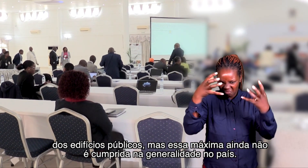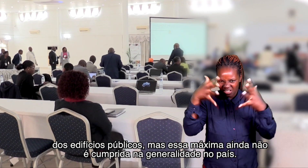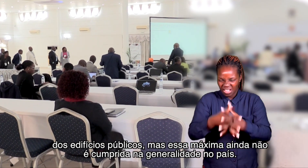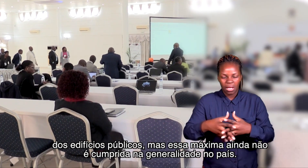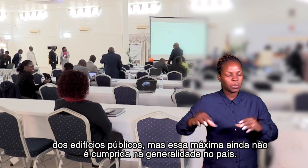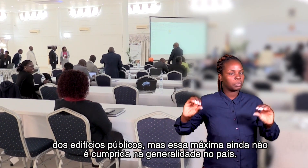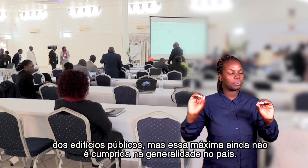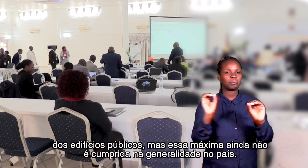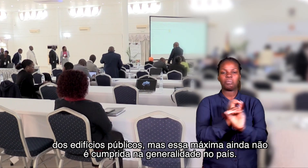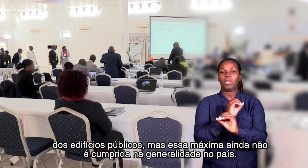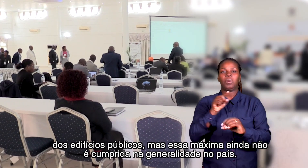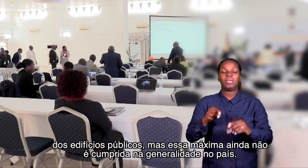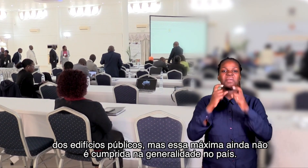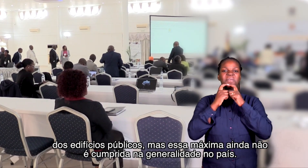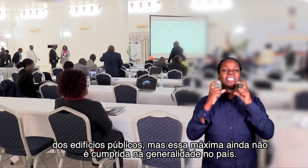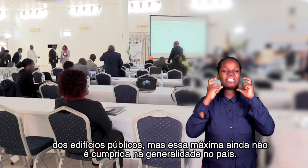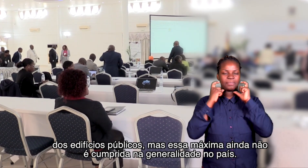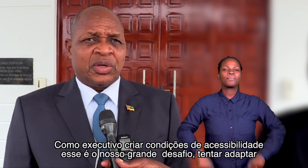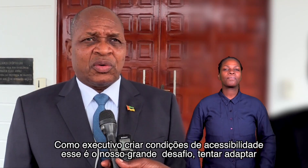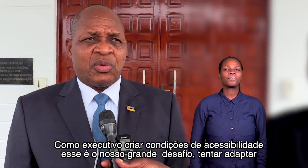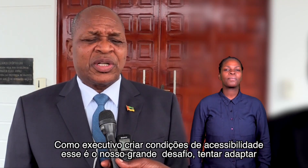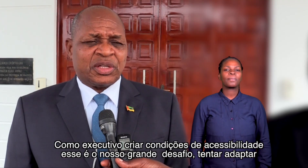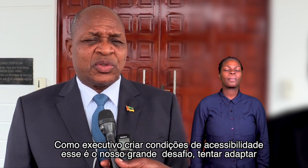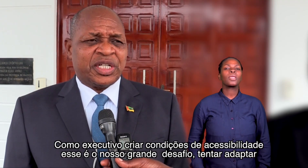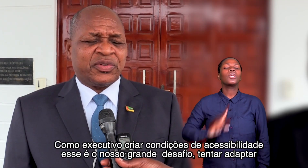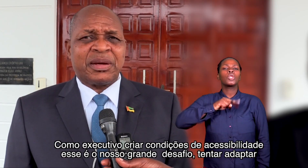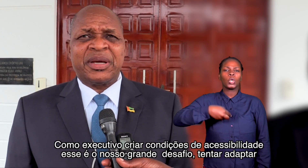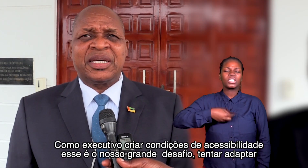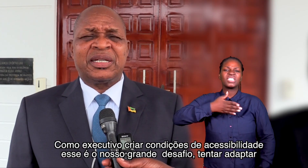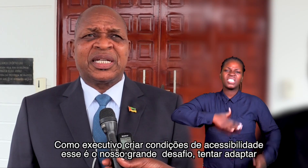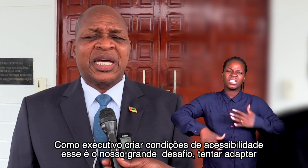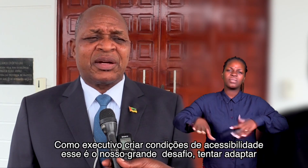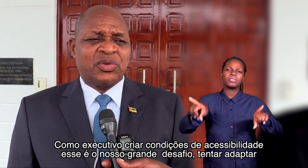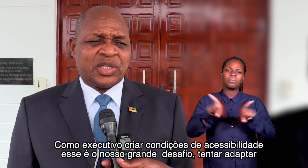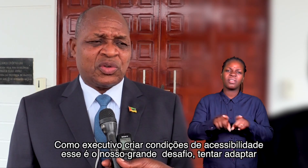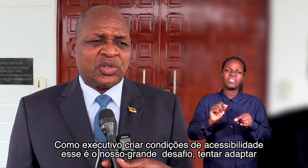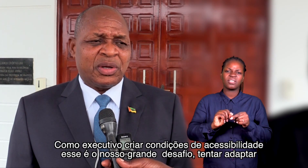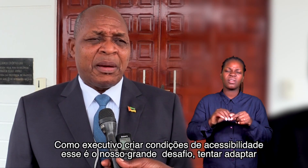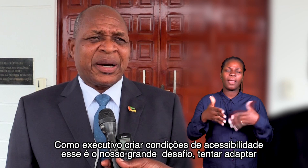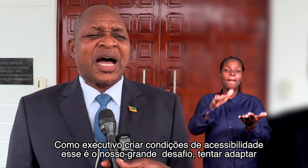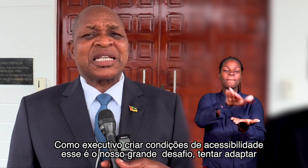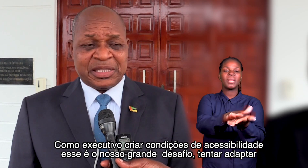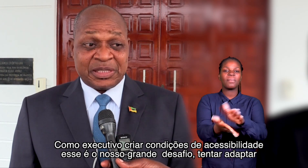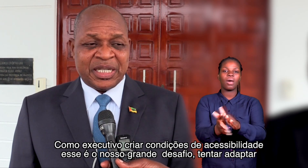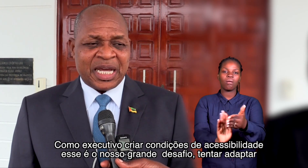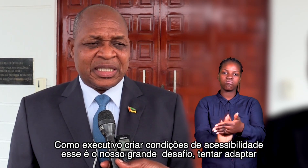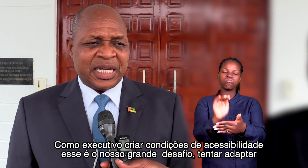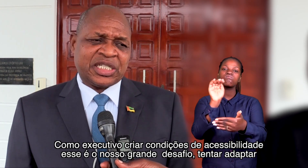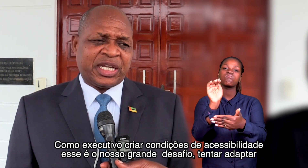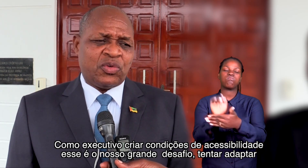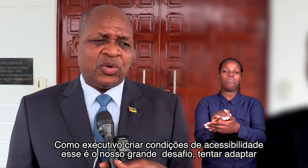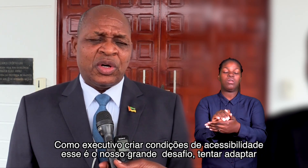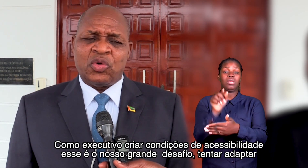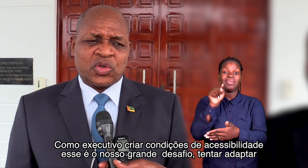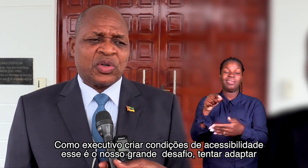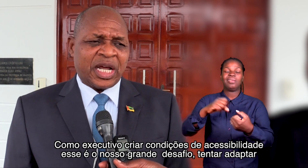é cumprida na generalidade no país. Como executivo, também criar condições para a acessibilidade. Este